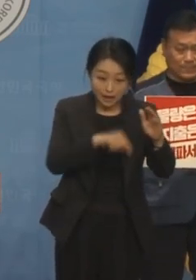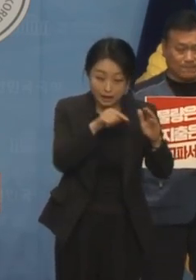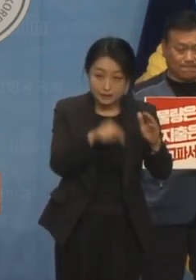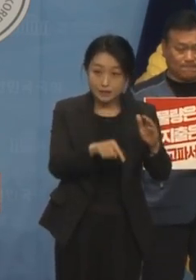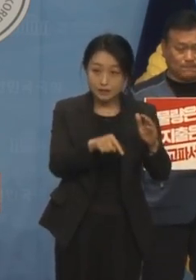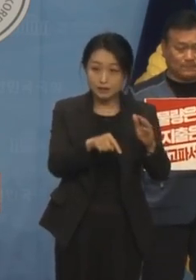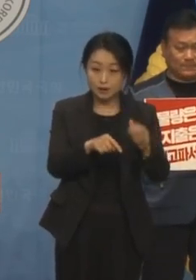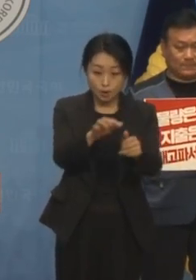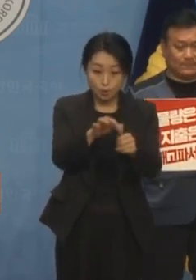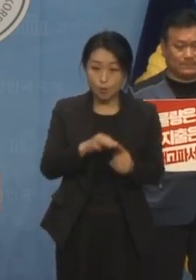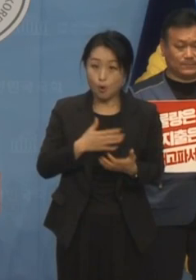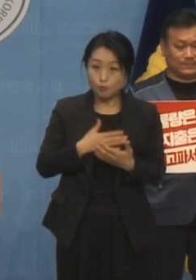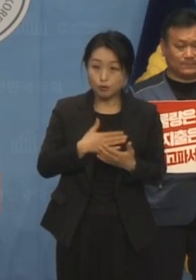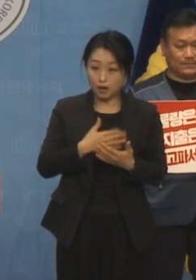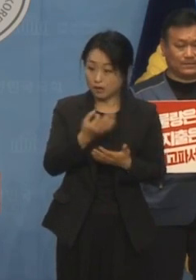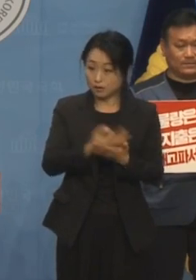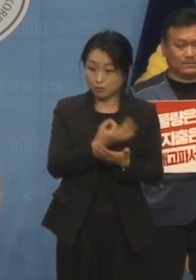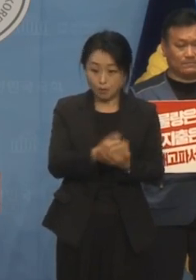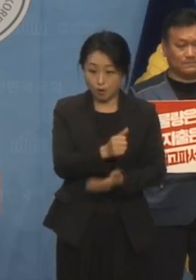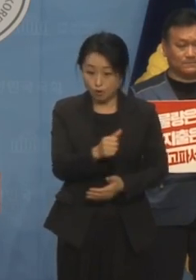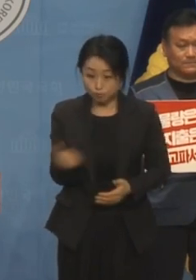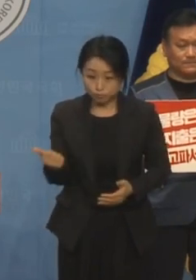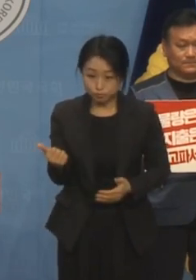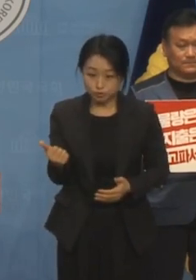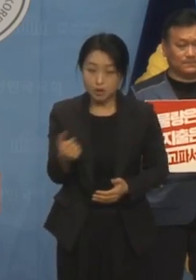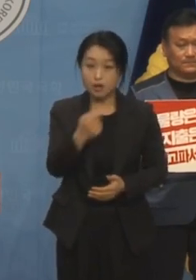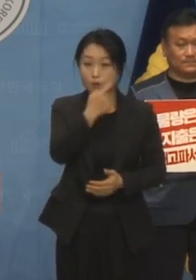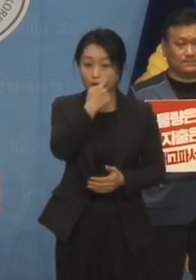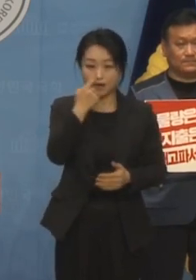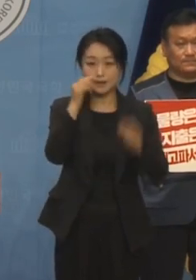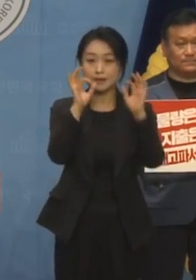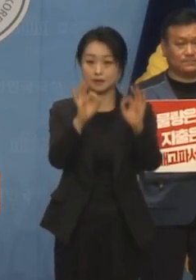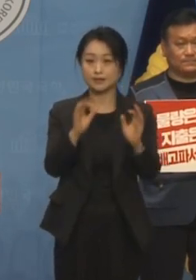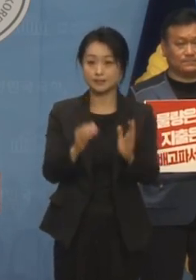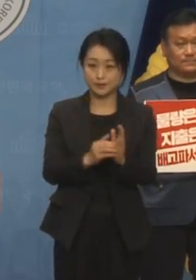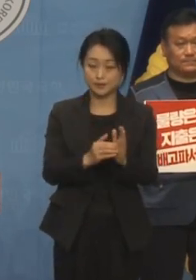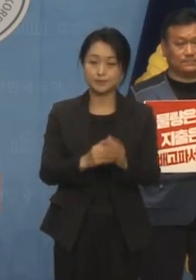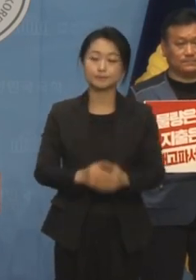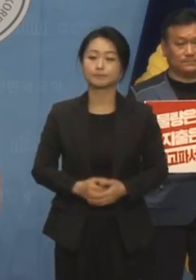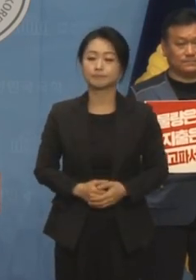고용 불안과 소득 불안에 고통받는 것은 똑같습니다.